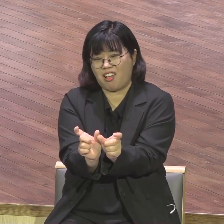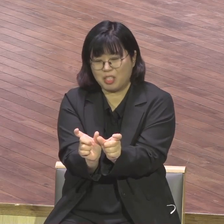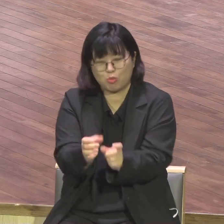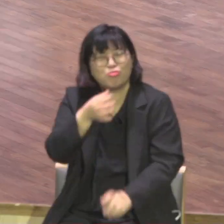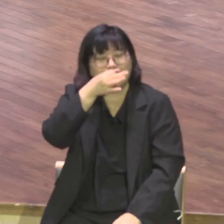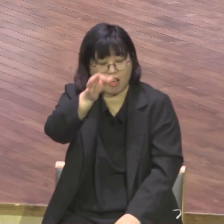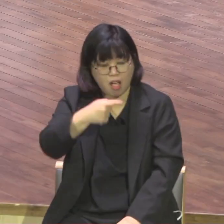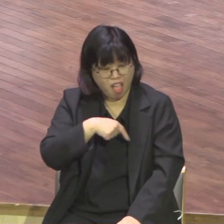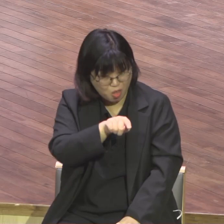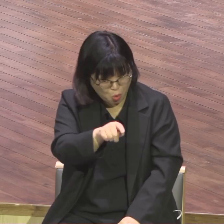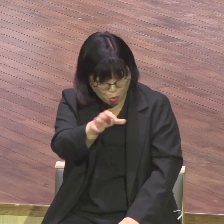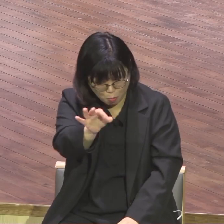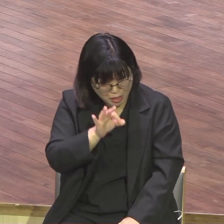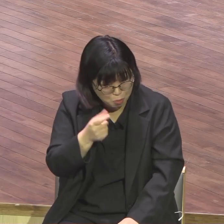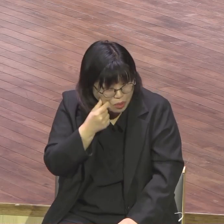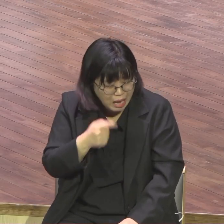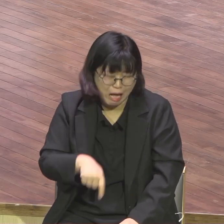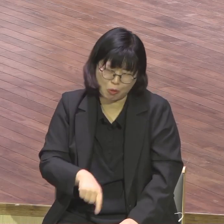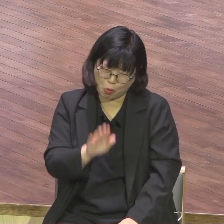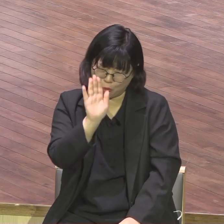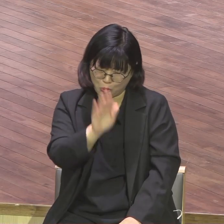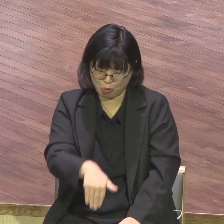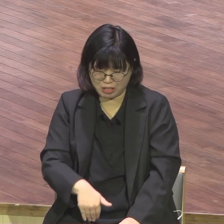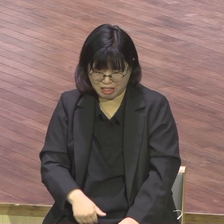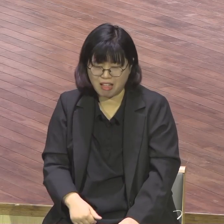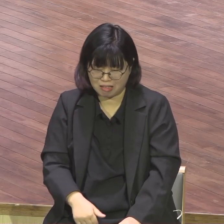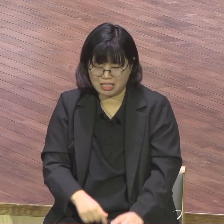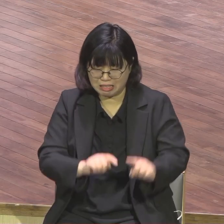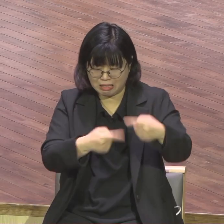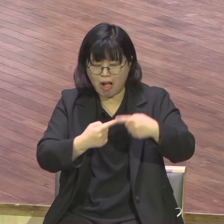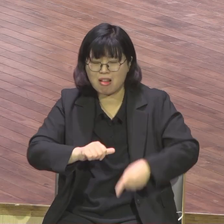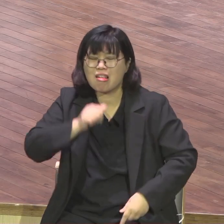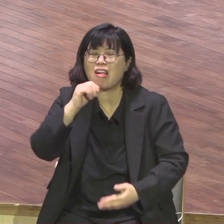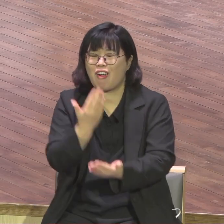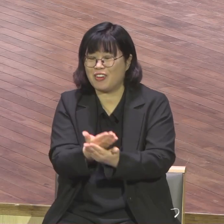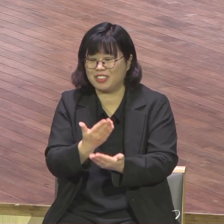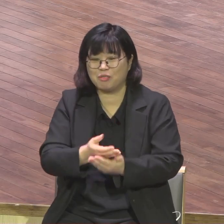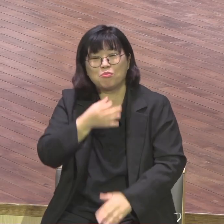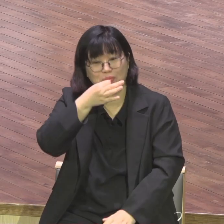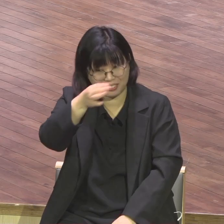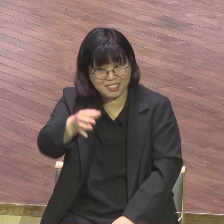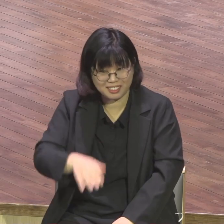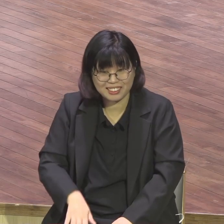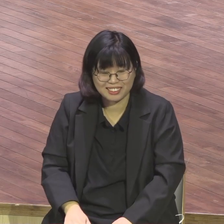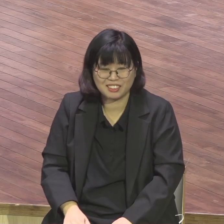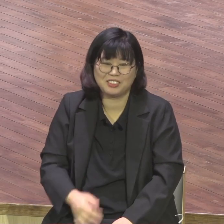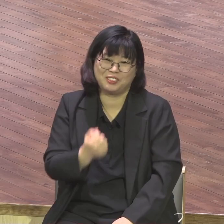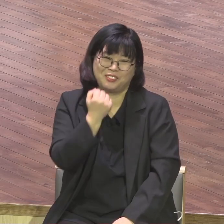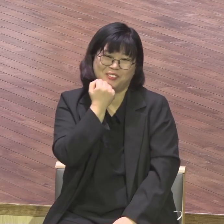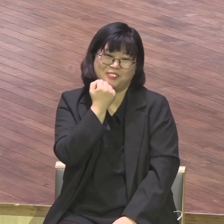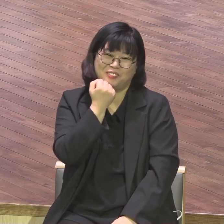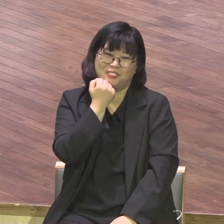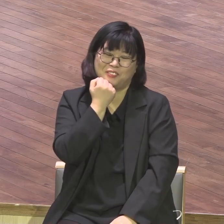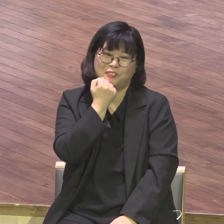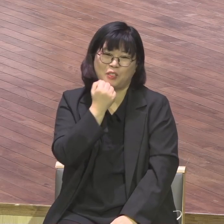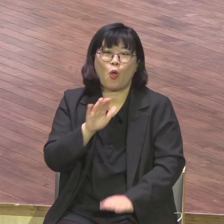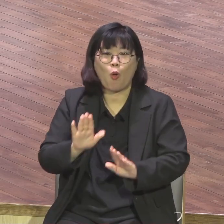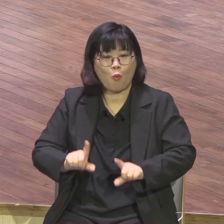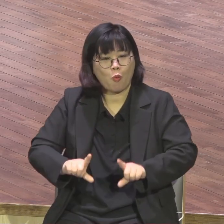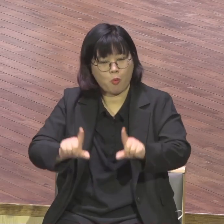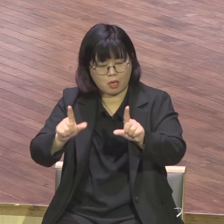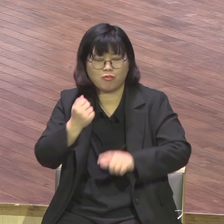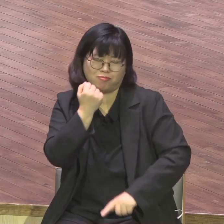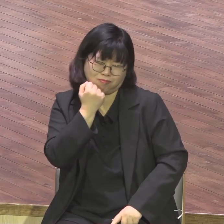2023년은 웃으면서 시작합시다. 네. 웃으면서 신앙생활 하세요. 웃으면서 교회생활